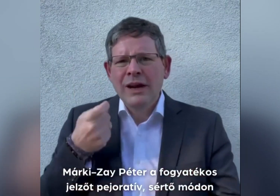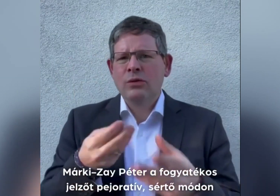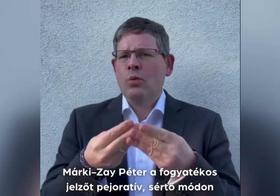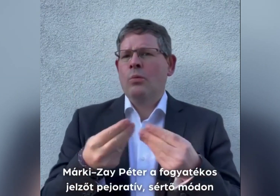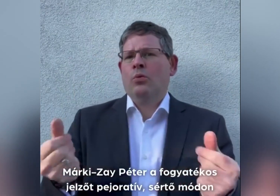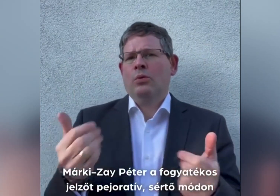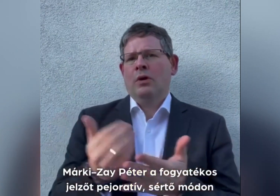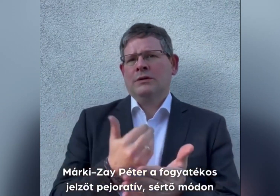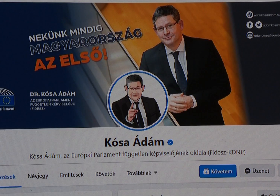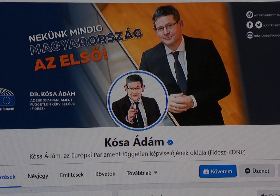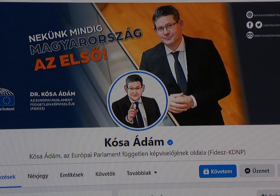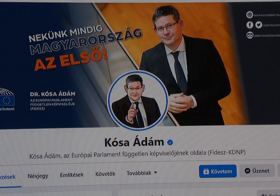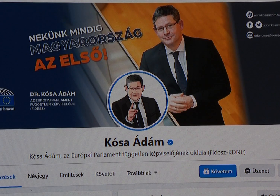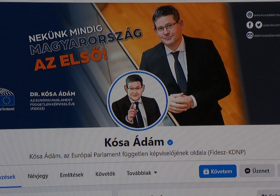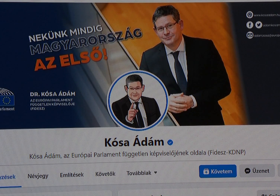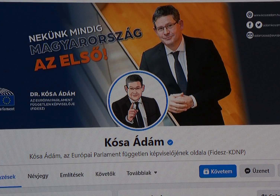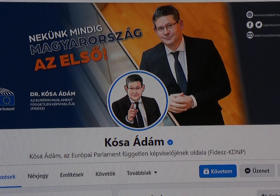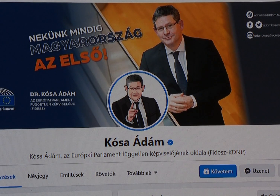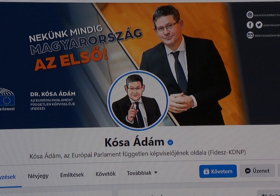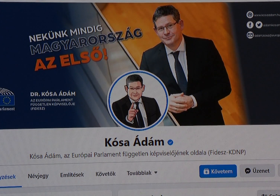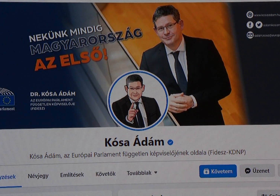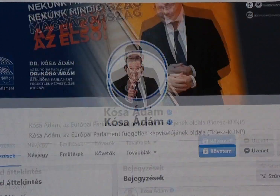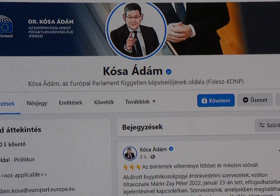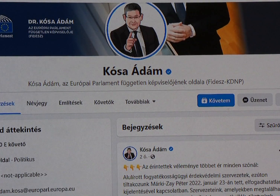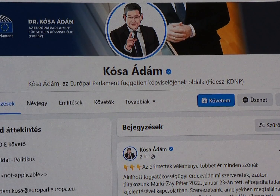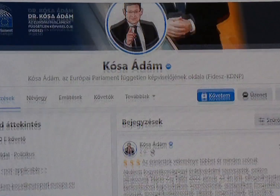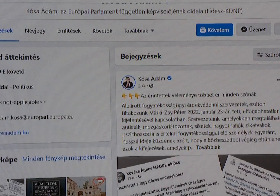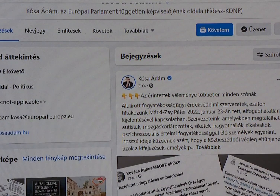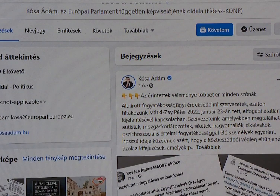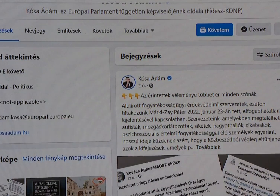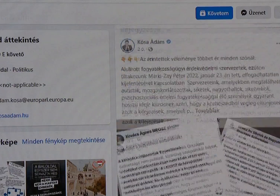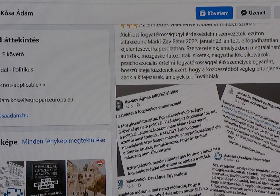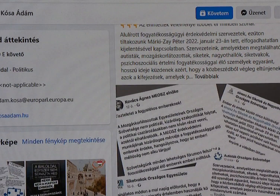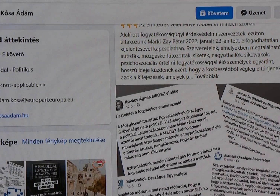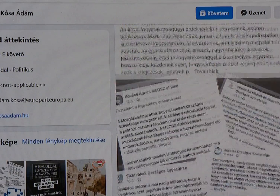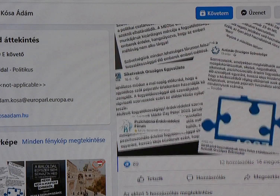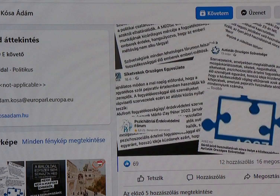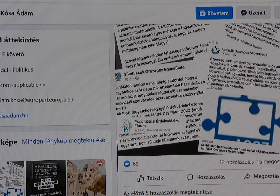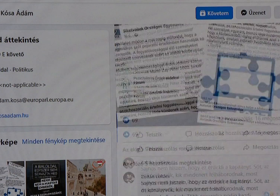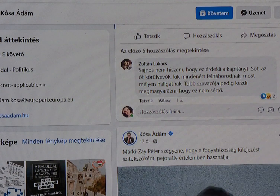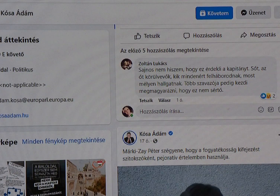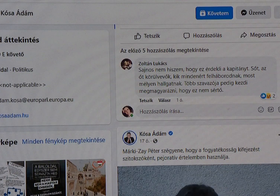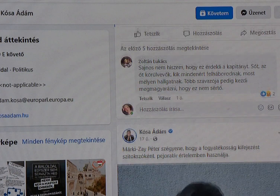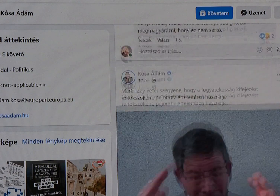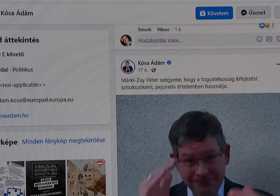módon használta az ilyen minősítésnek nincs helye a közéletben nem csak a politikában sehol ebben nem ismerek